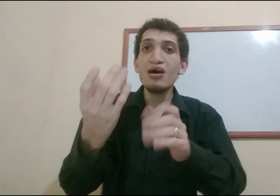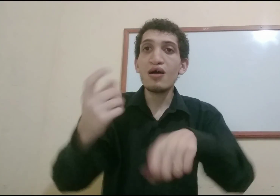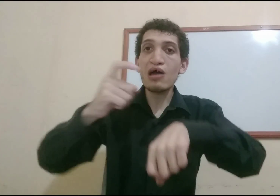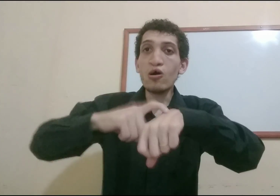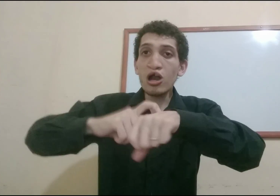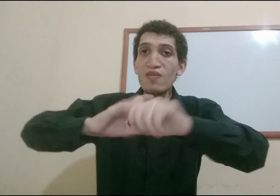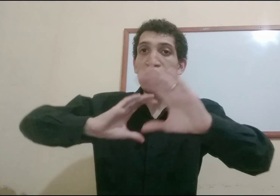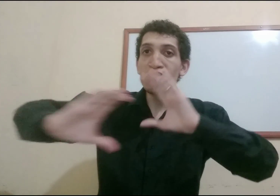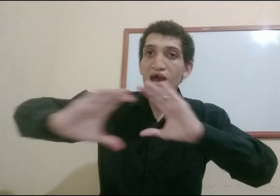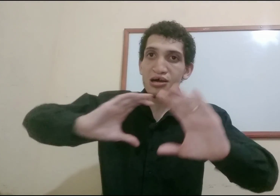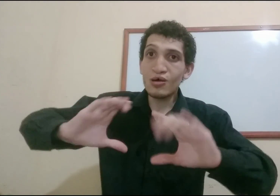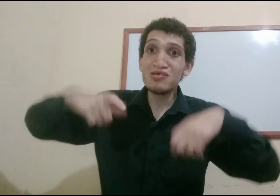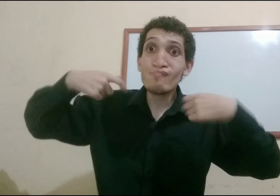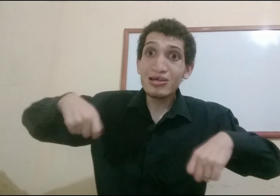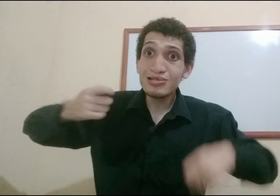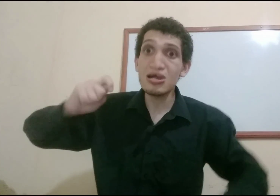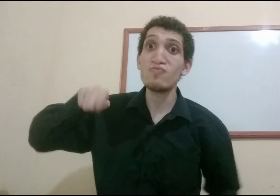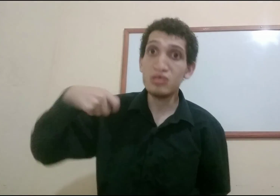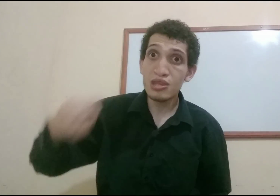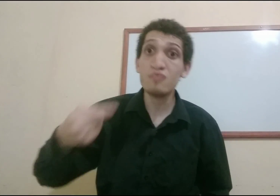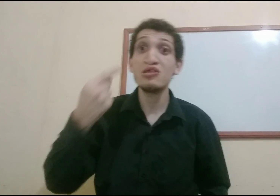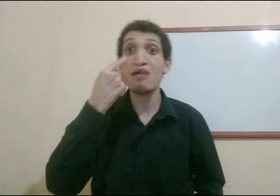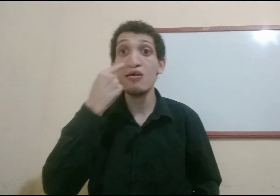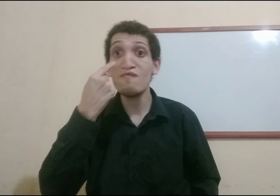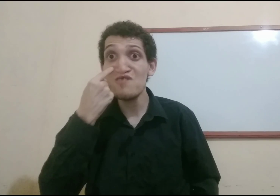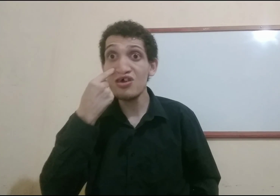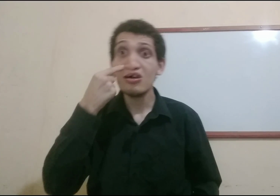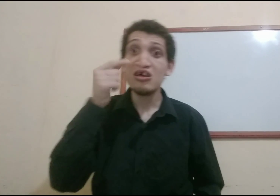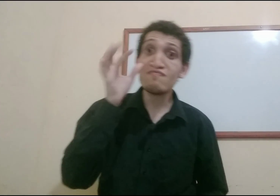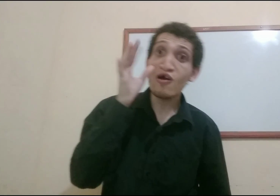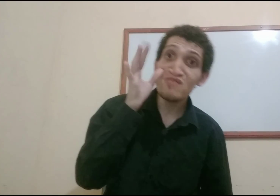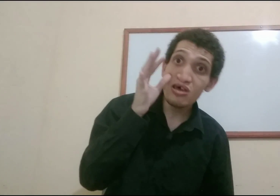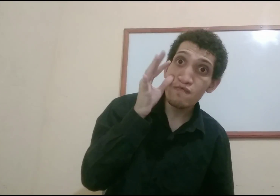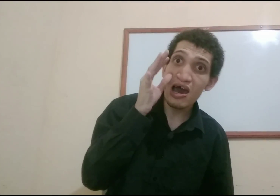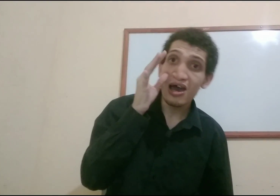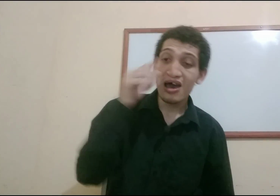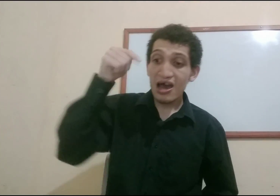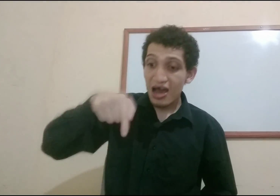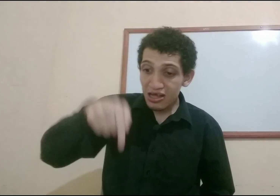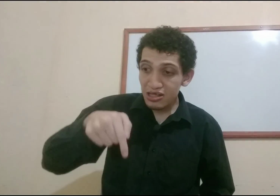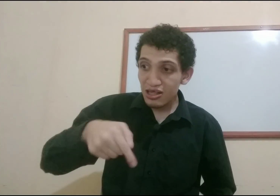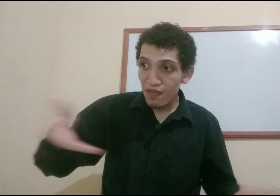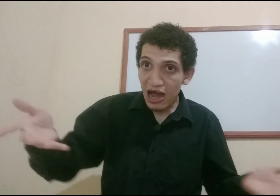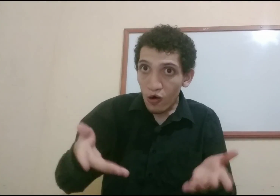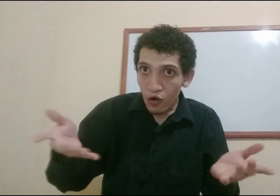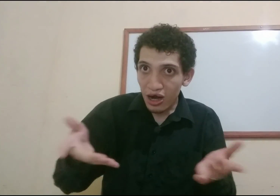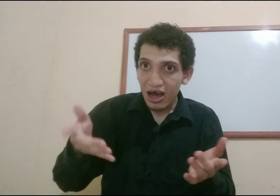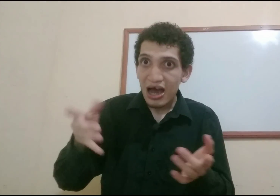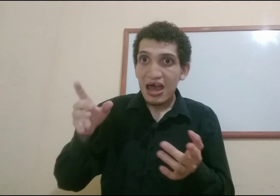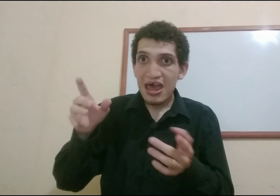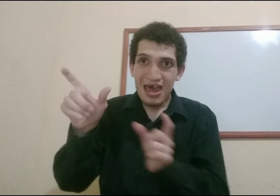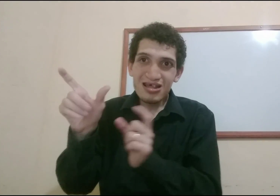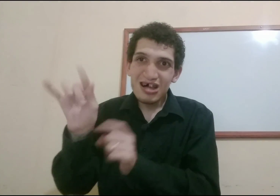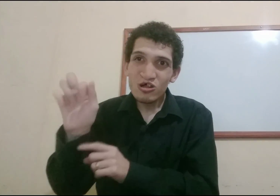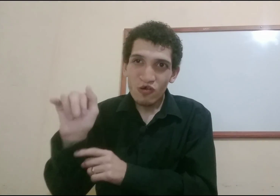na hora da comunicação e precisar do sinal, você vai ver e vai observar. É isso, agora. Essa